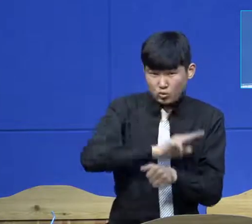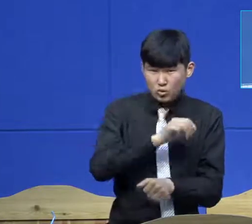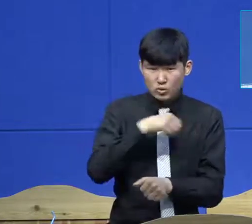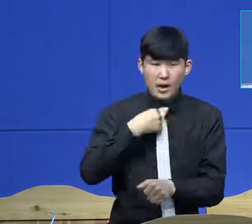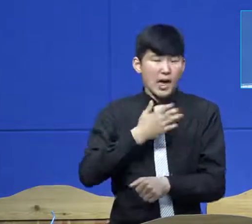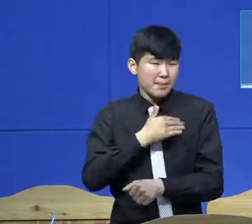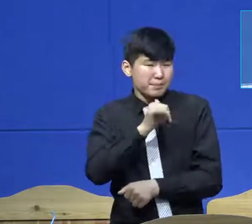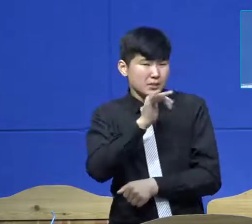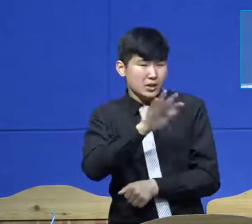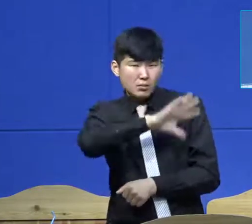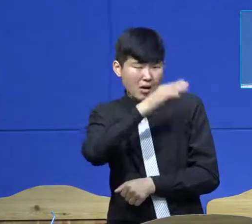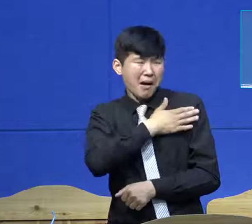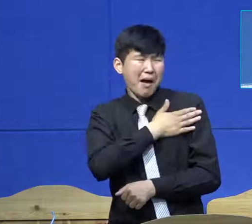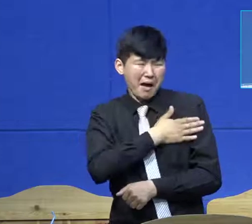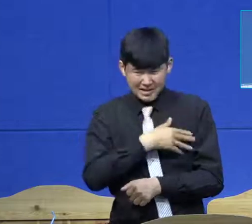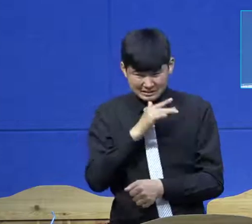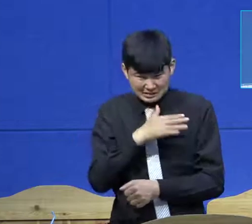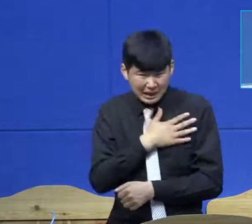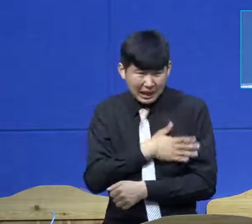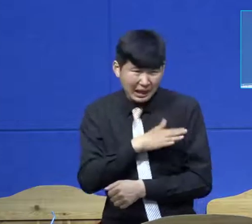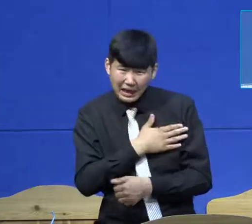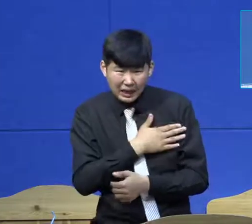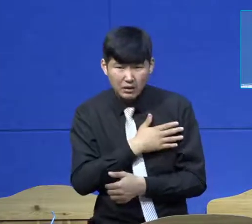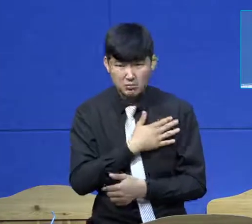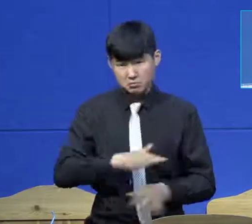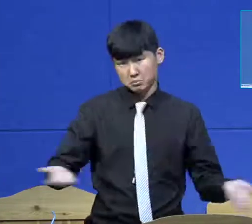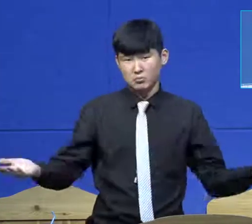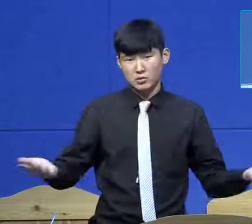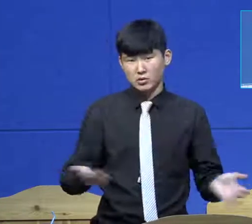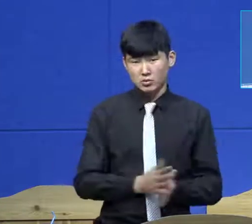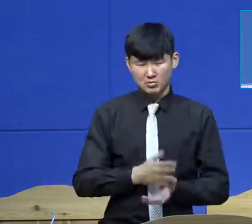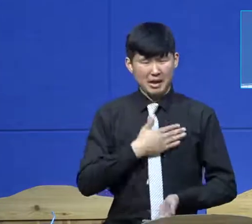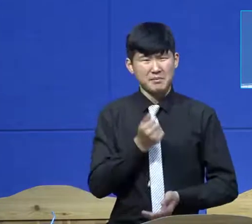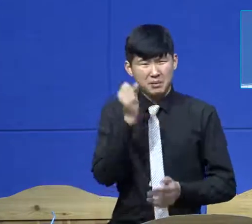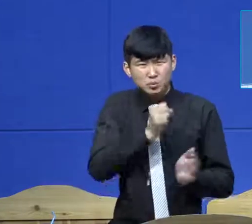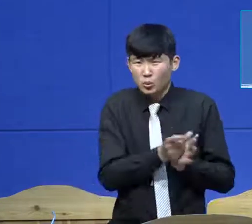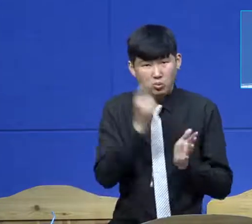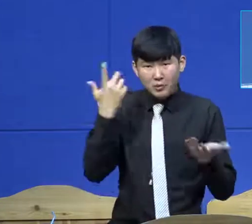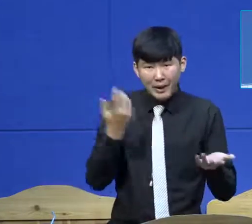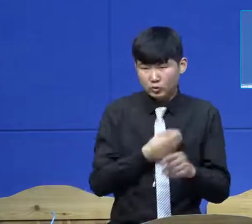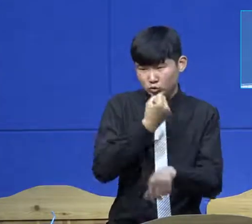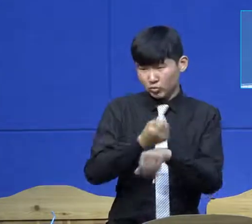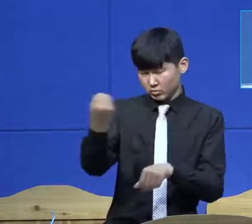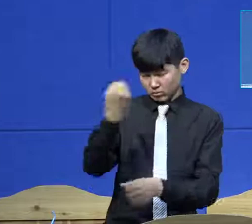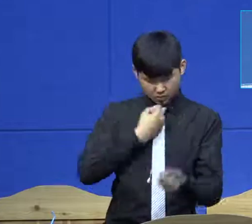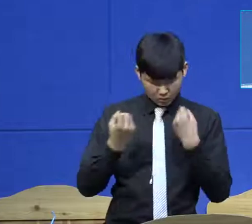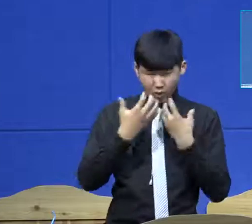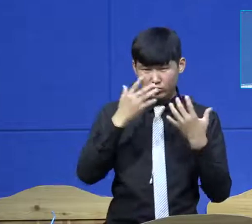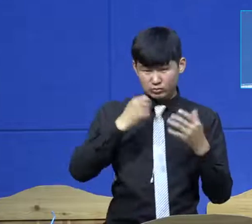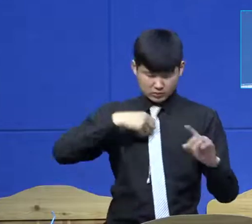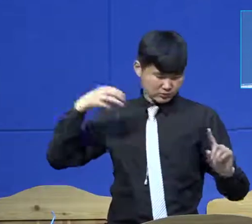насыг харин гэж хайрлаагүй юм чинээ бодоогүй чулуу шидүүлж олон удаа